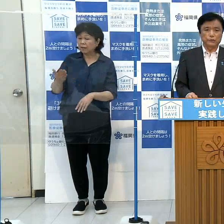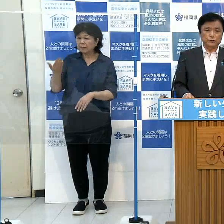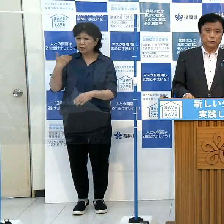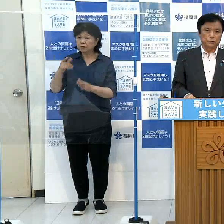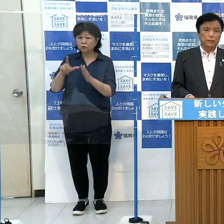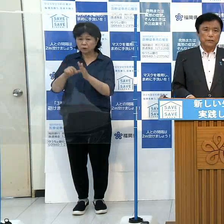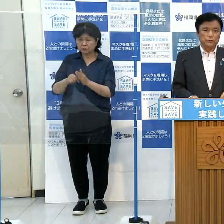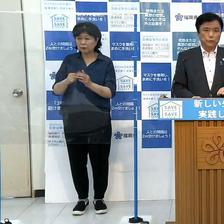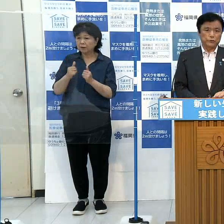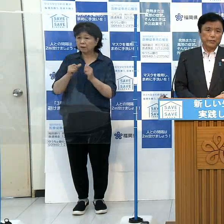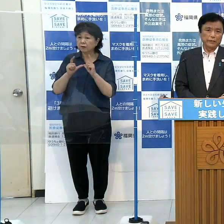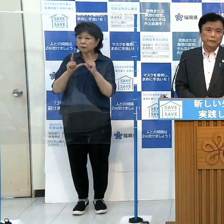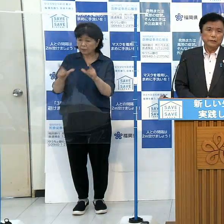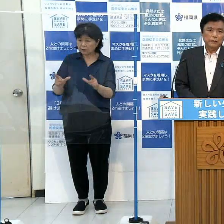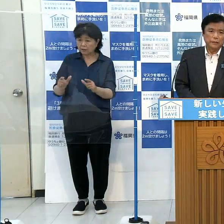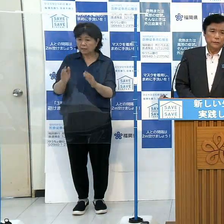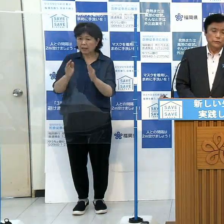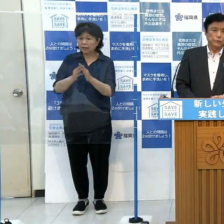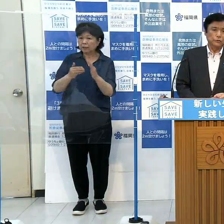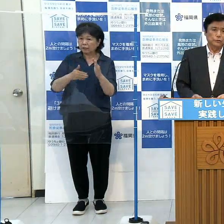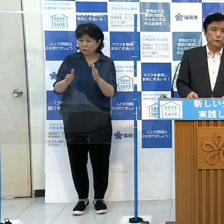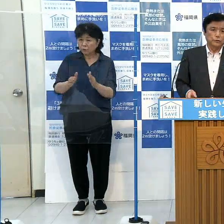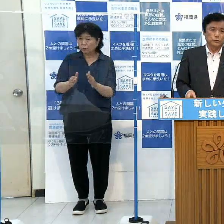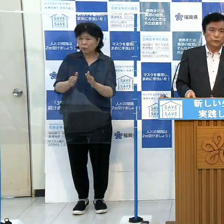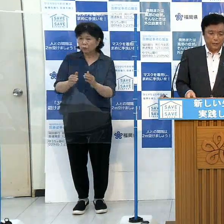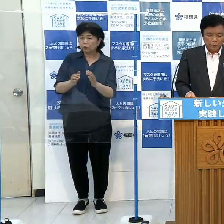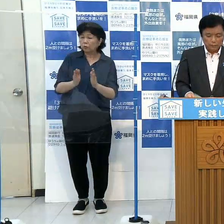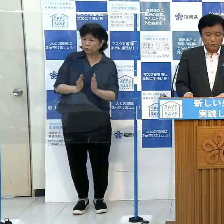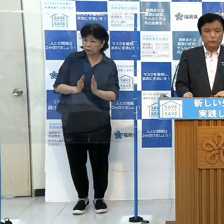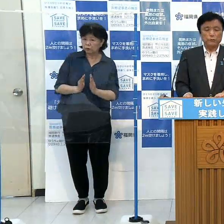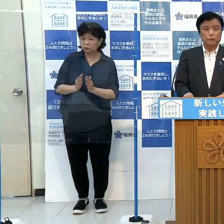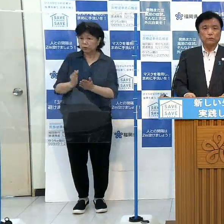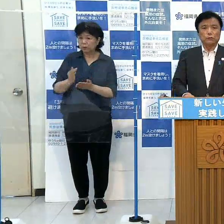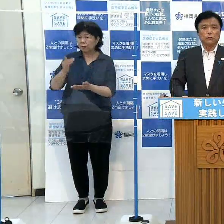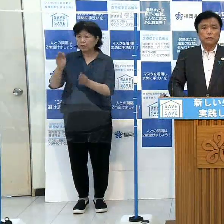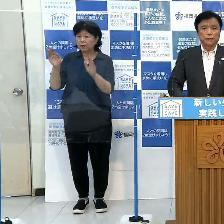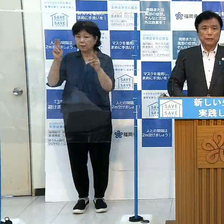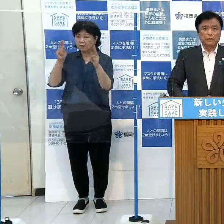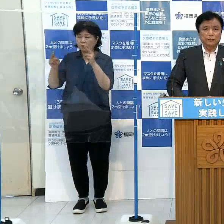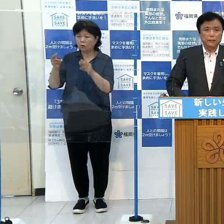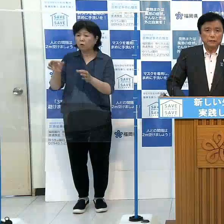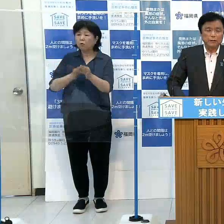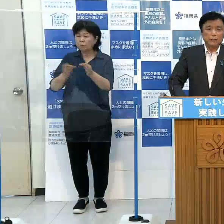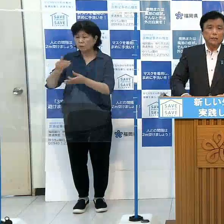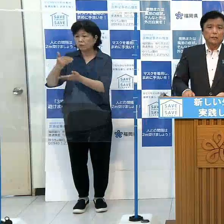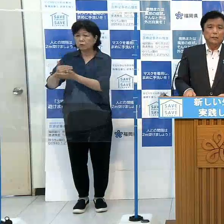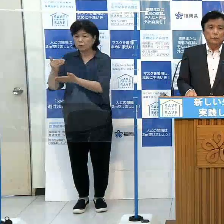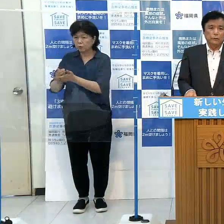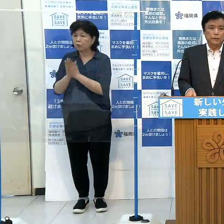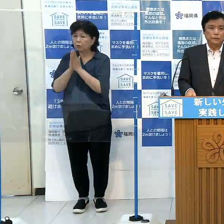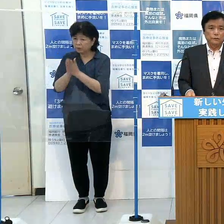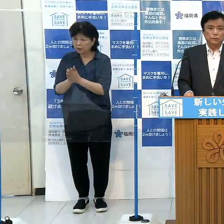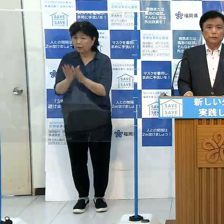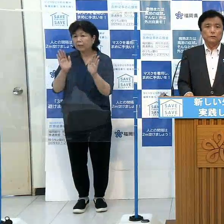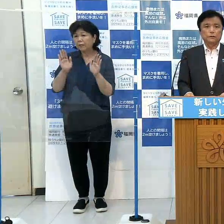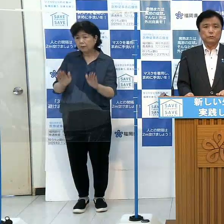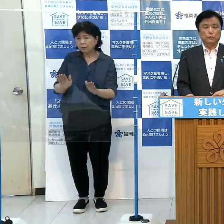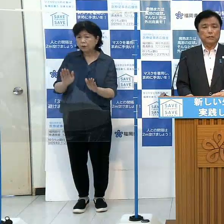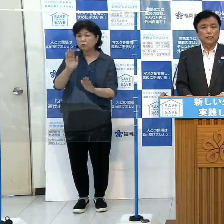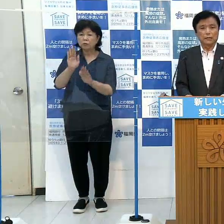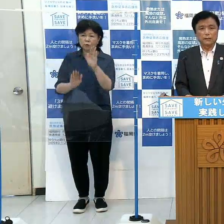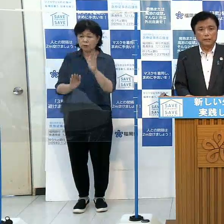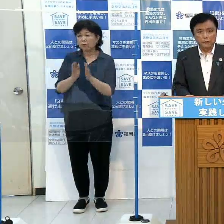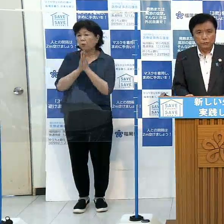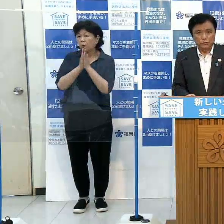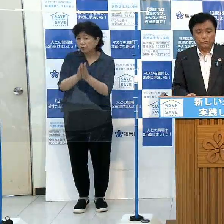外出の自粛、移動制限、休業の要請、そういったものを現段階ではお願いす